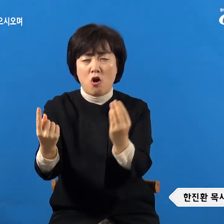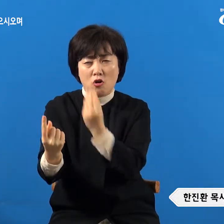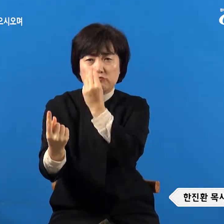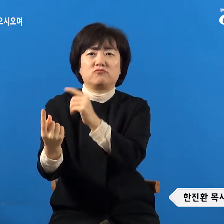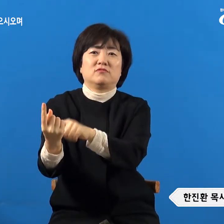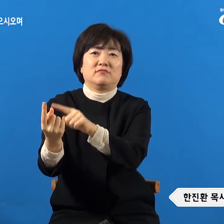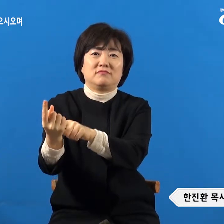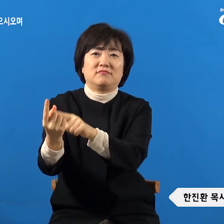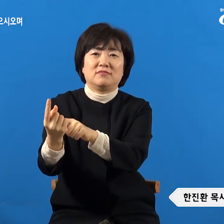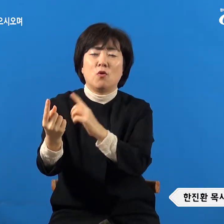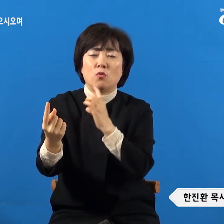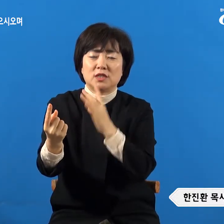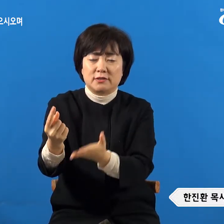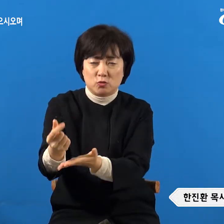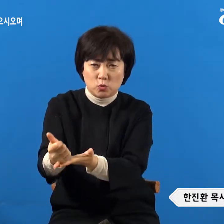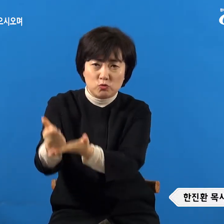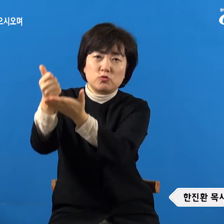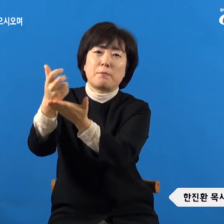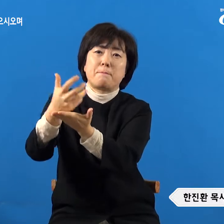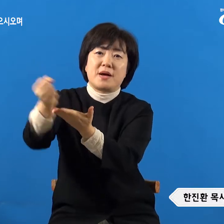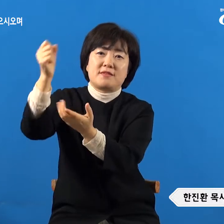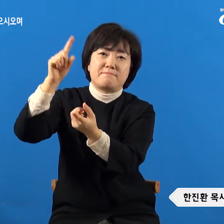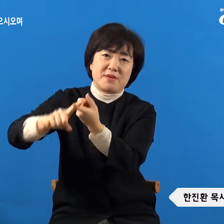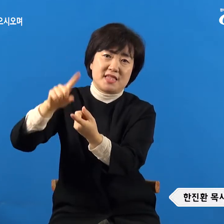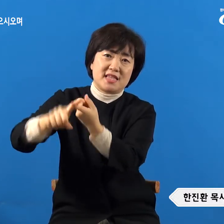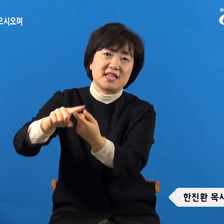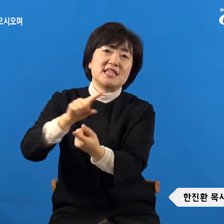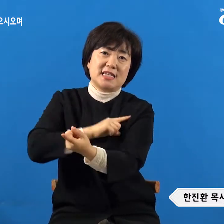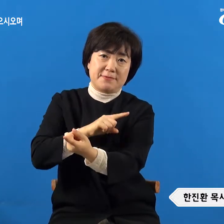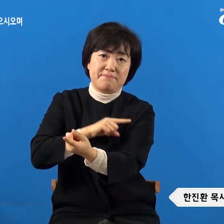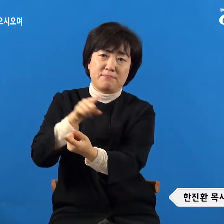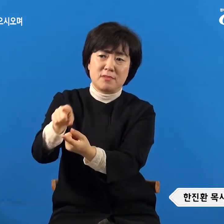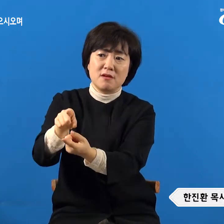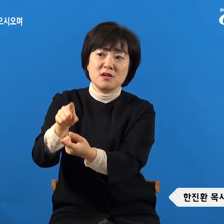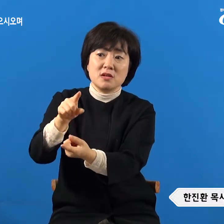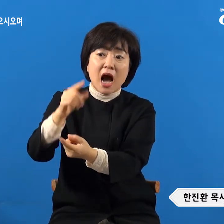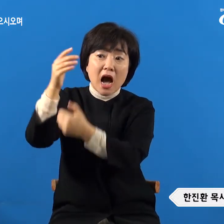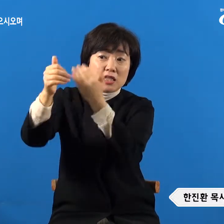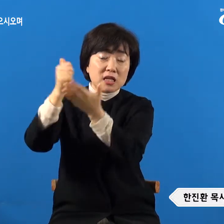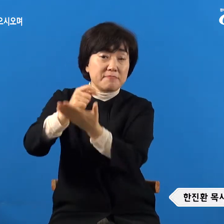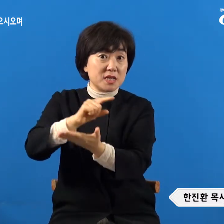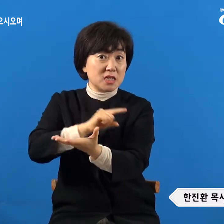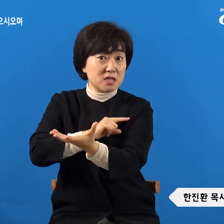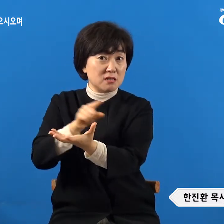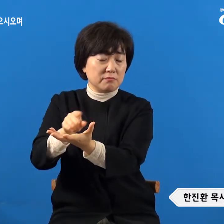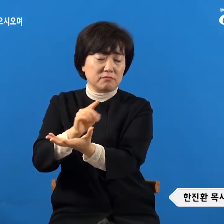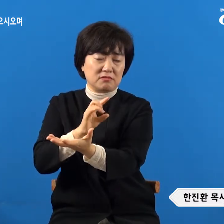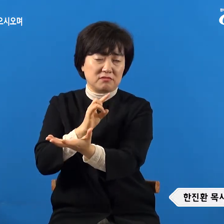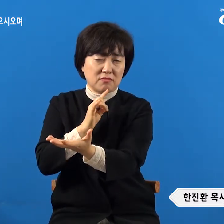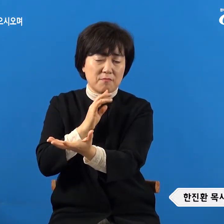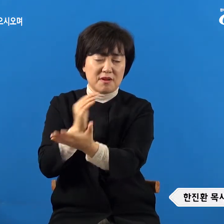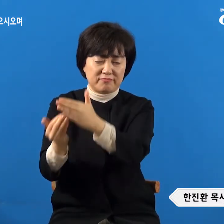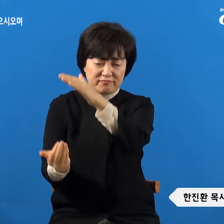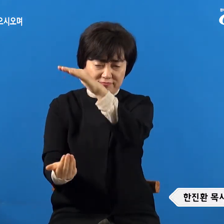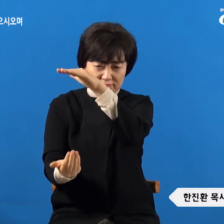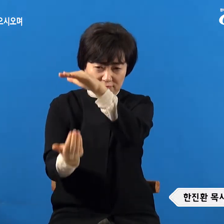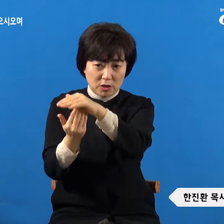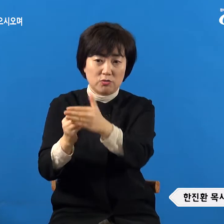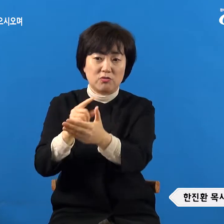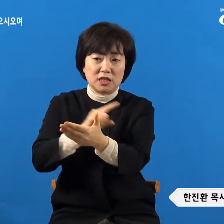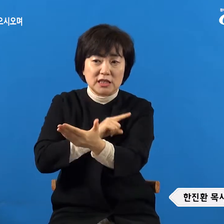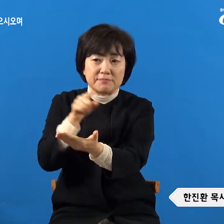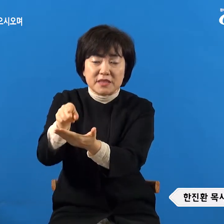뜻입니다. 하나님의 이름을 절대적인 것으로 여기고 그 이름만을 높이고 그